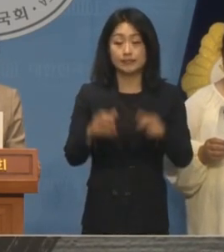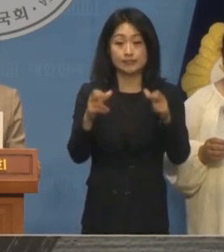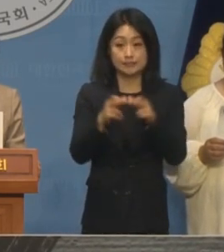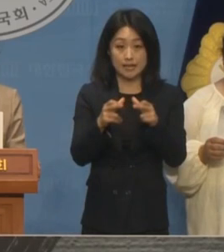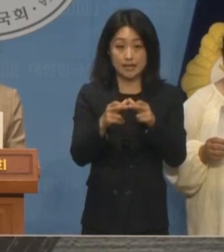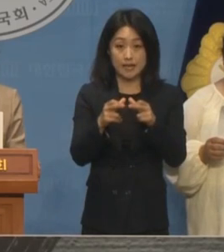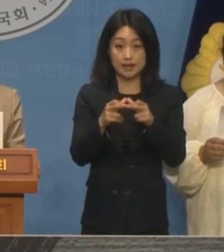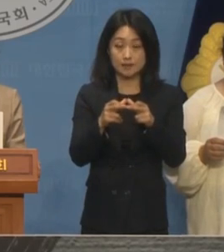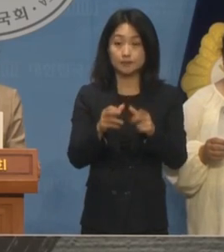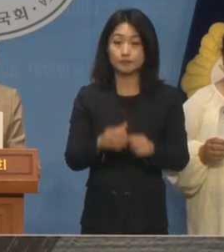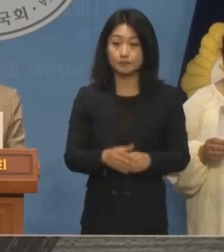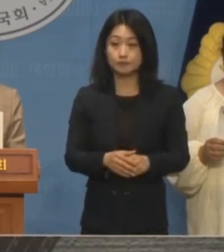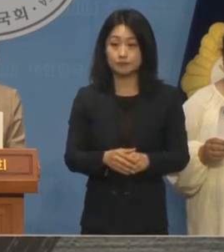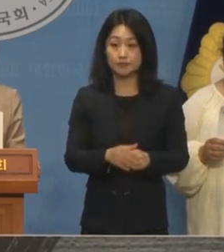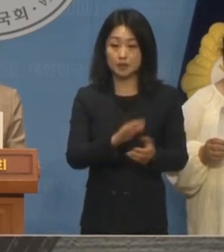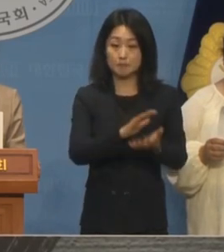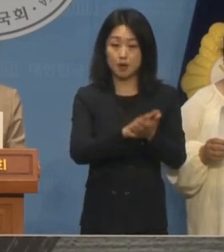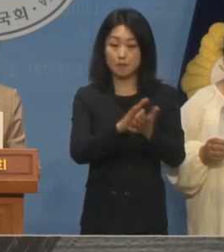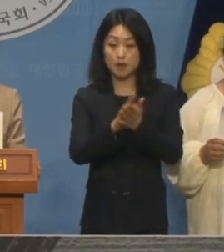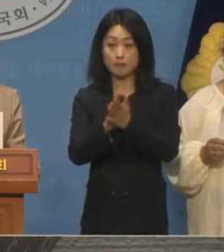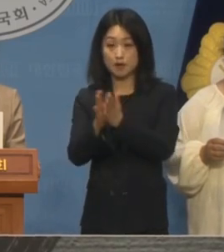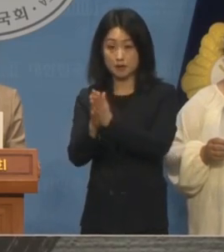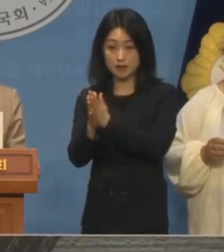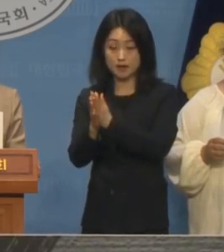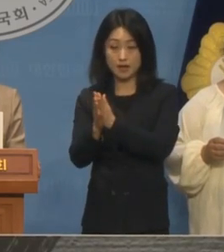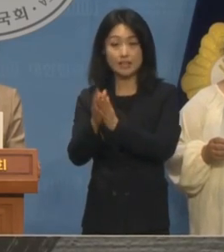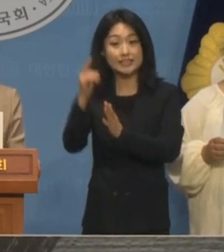장애는 점진적으로 변화하는 개념이며